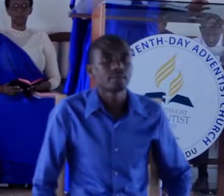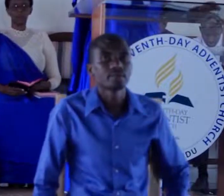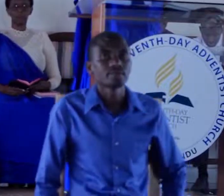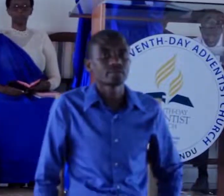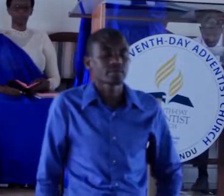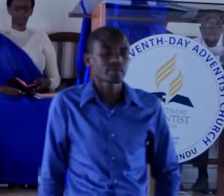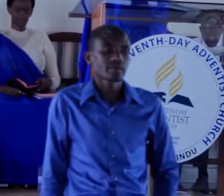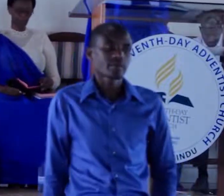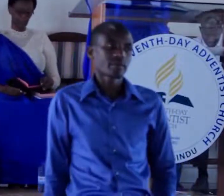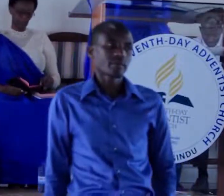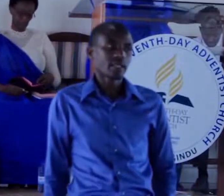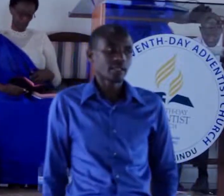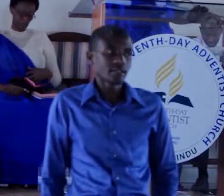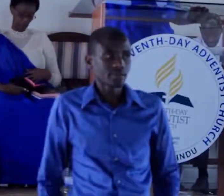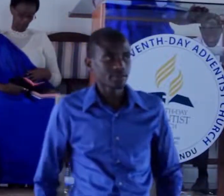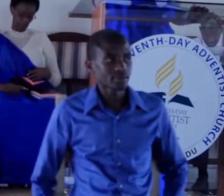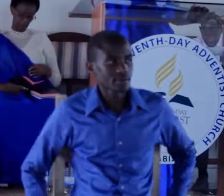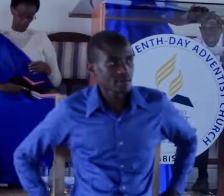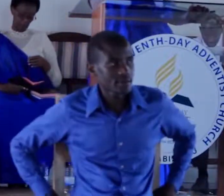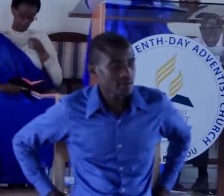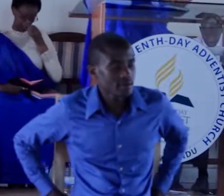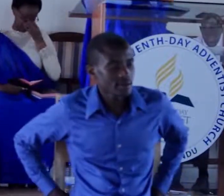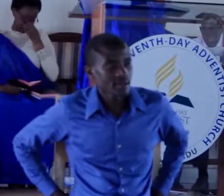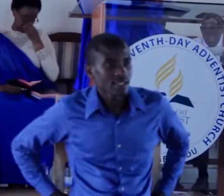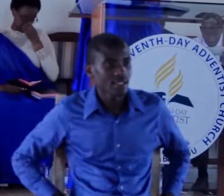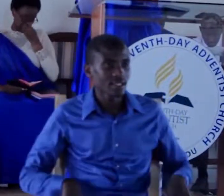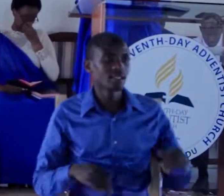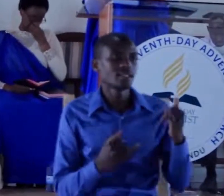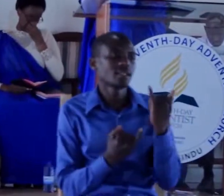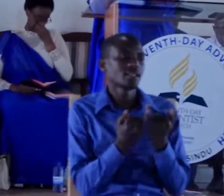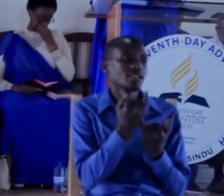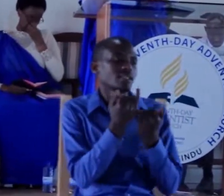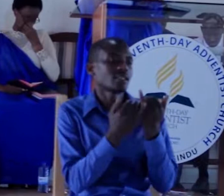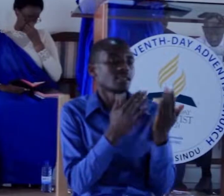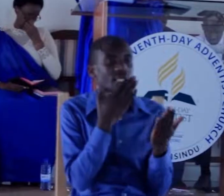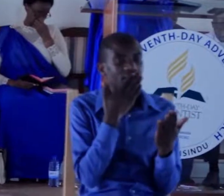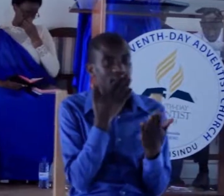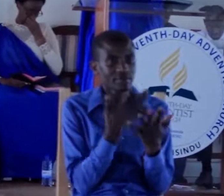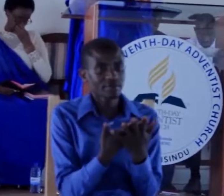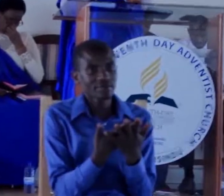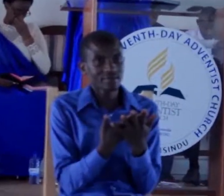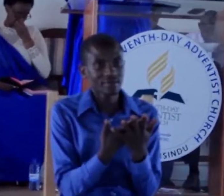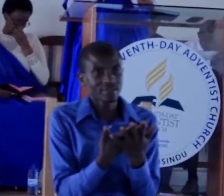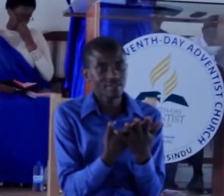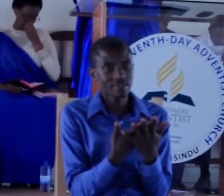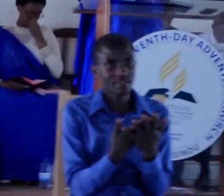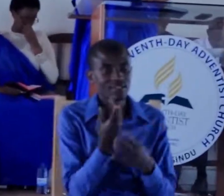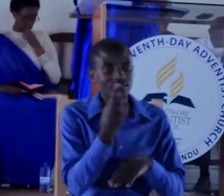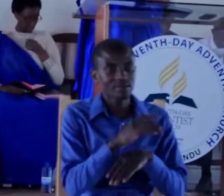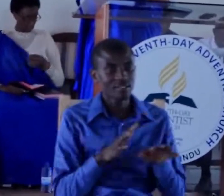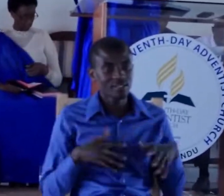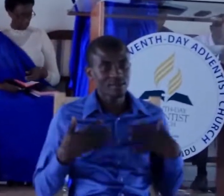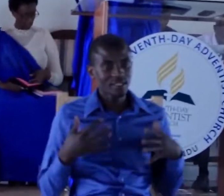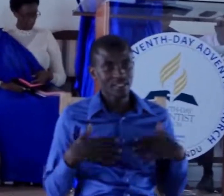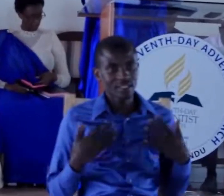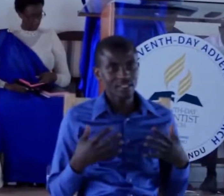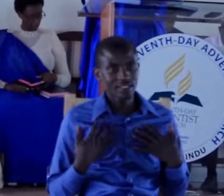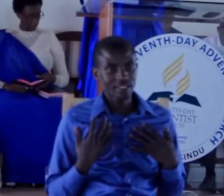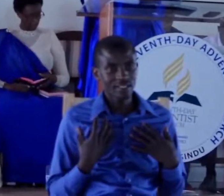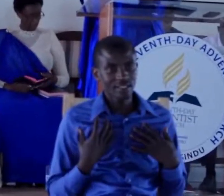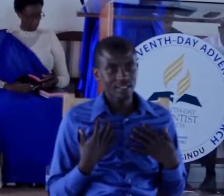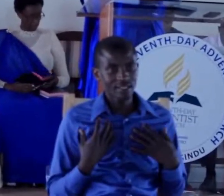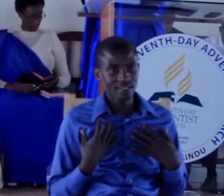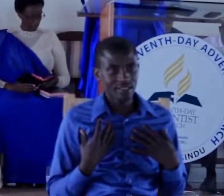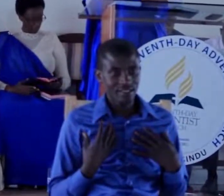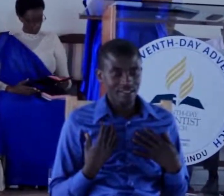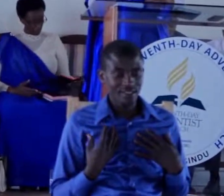ariko dufite akarongo ka 3 hari aho yageze avuga ikintu gikomeye cyane ati niba